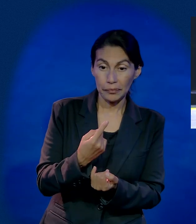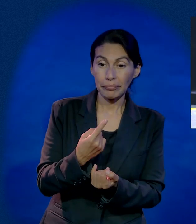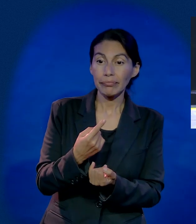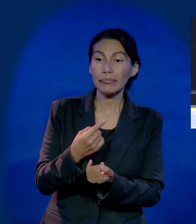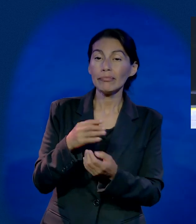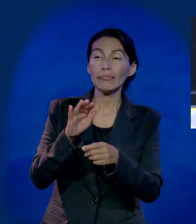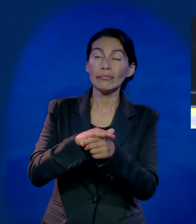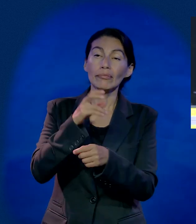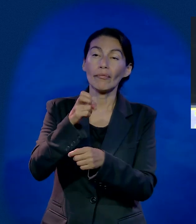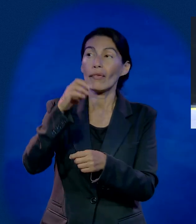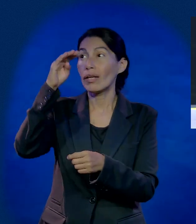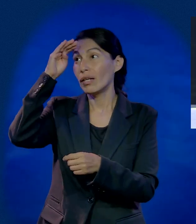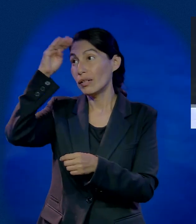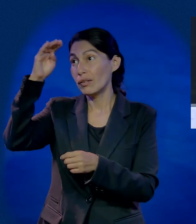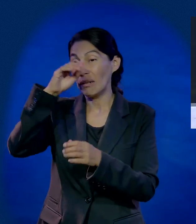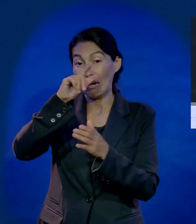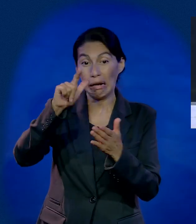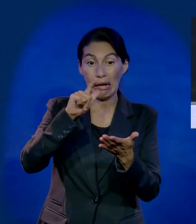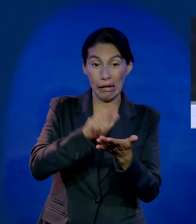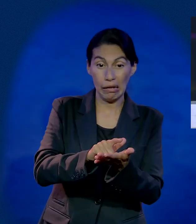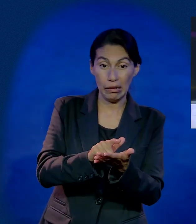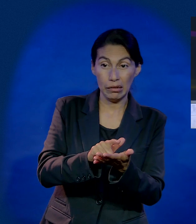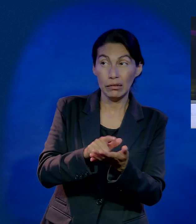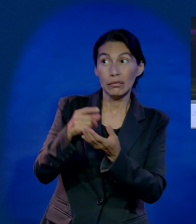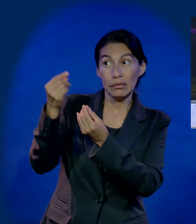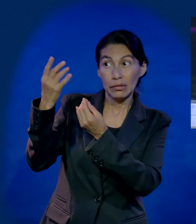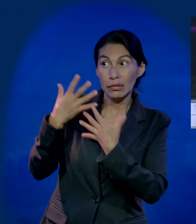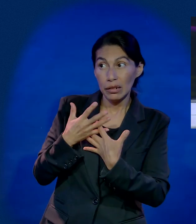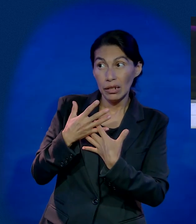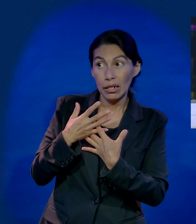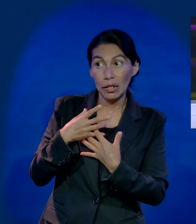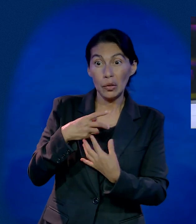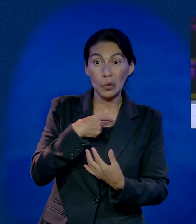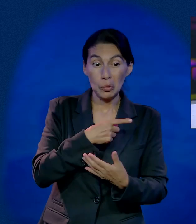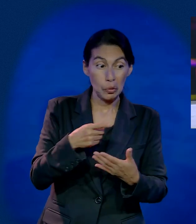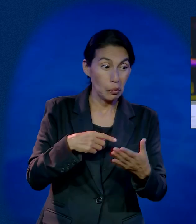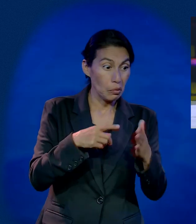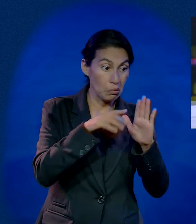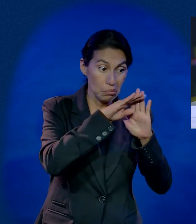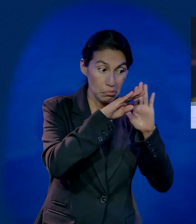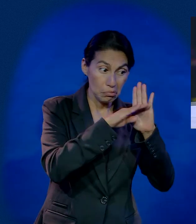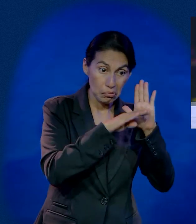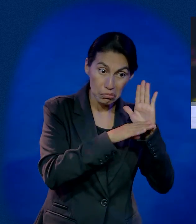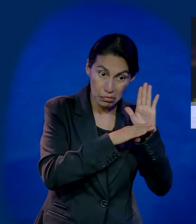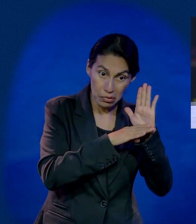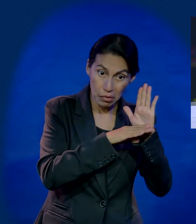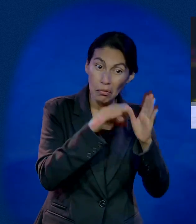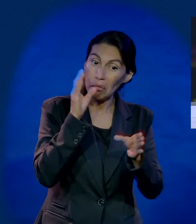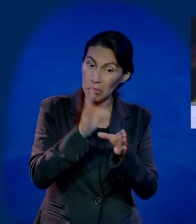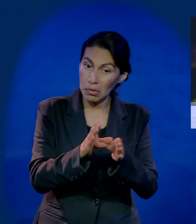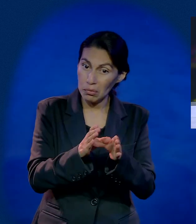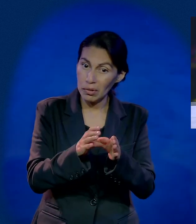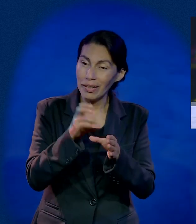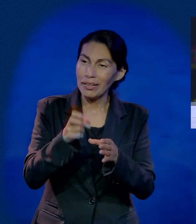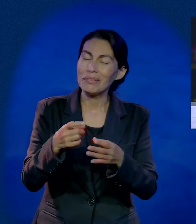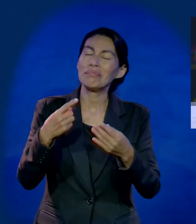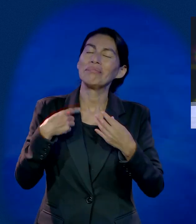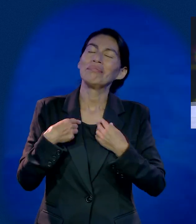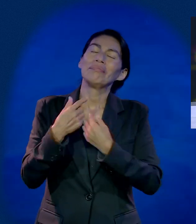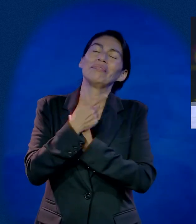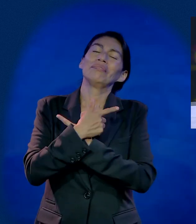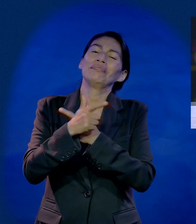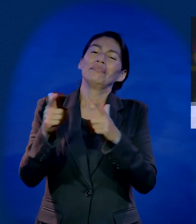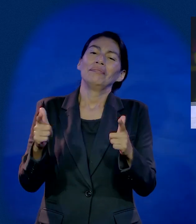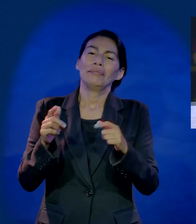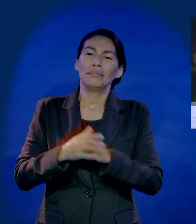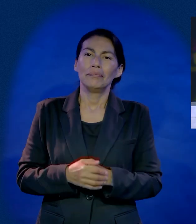De esa forma el Señor ha dejado su ley y al guardarla nos protegemos a nosotros mismos. Dile al que